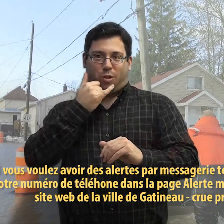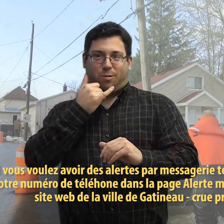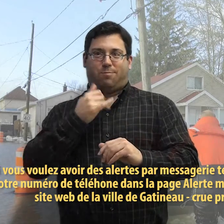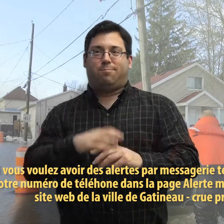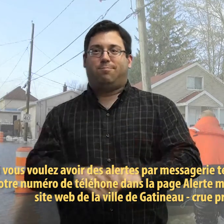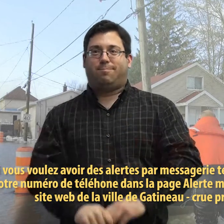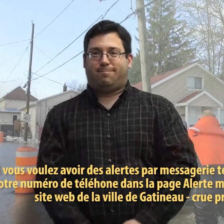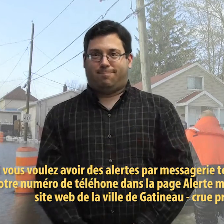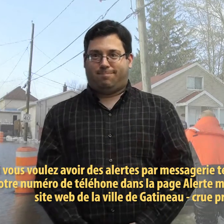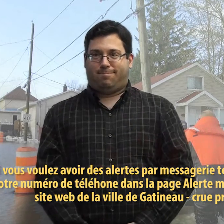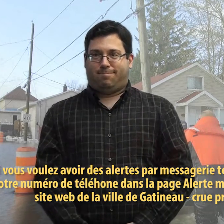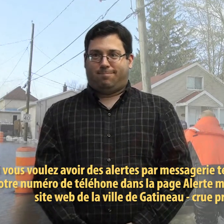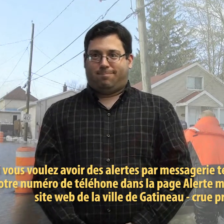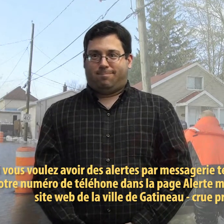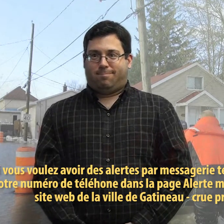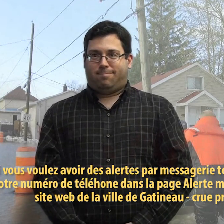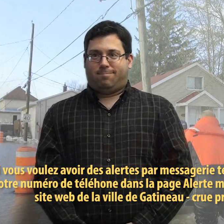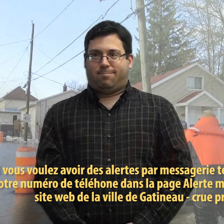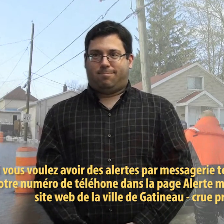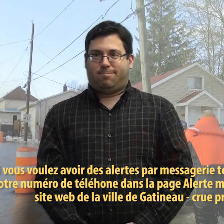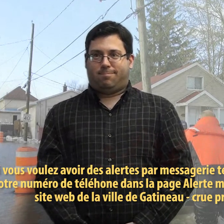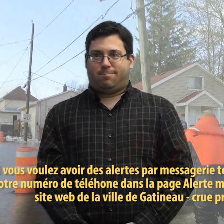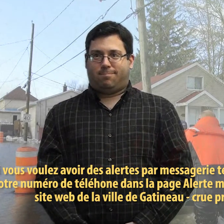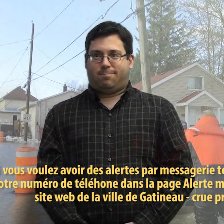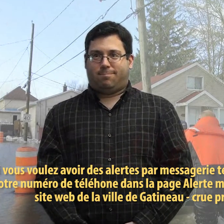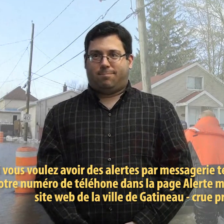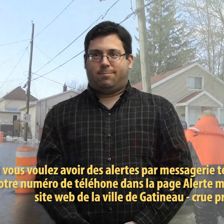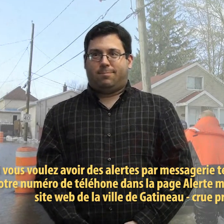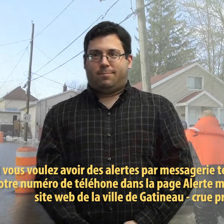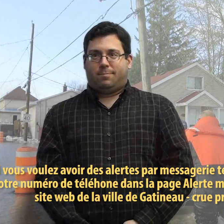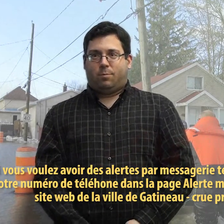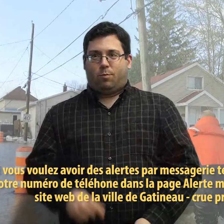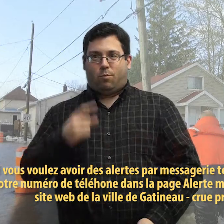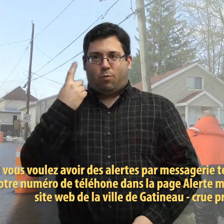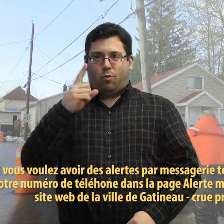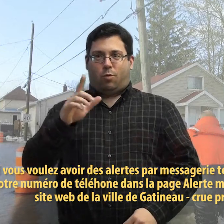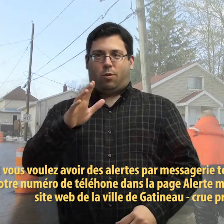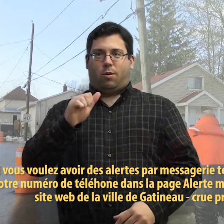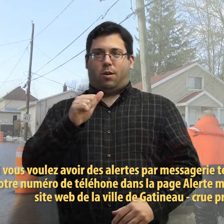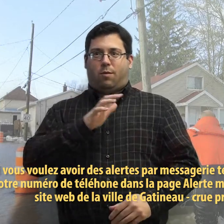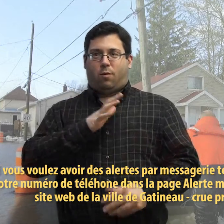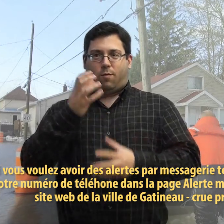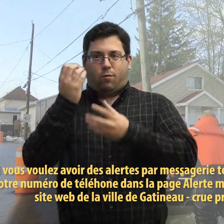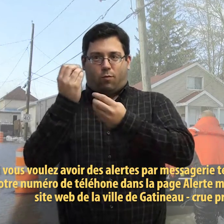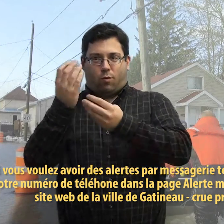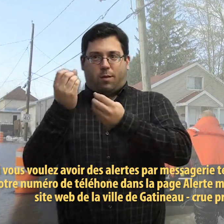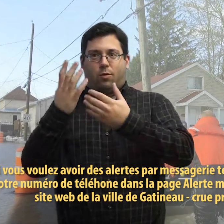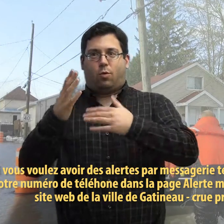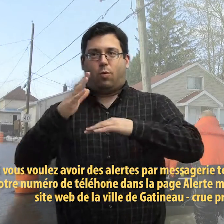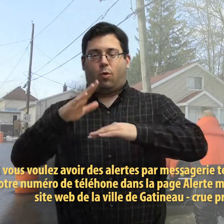Vous recevrez les mises à jour importantes concernant la crue printanière